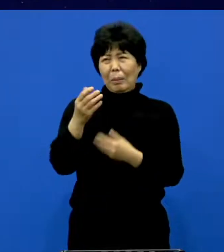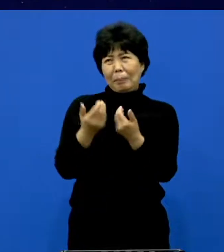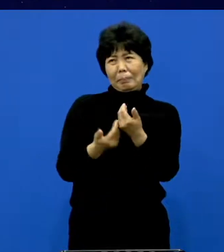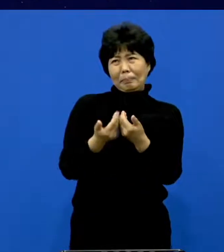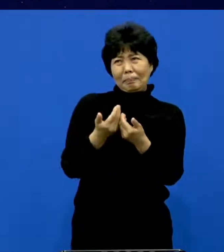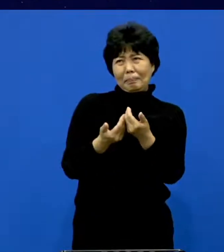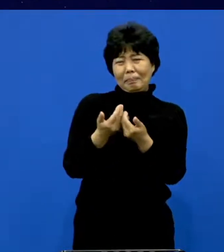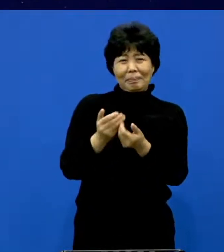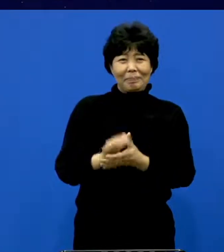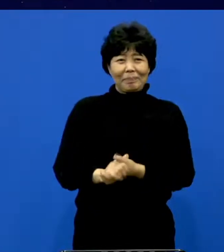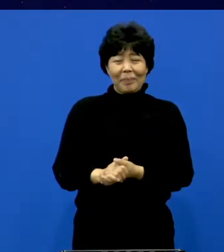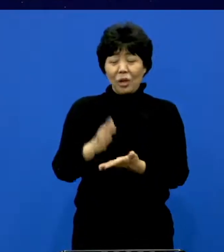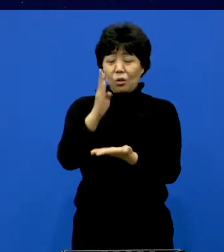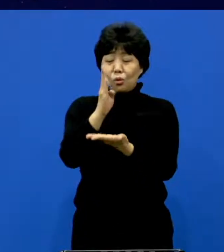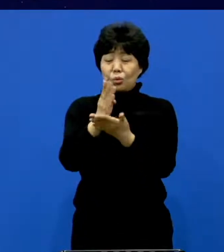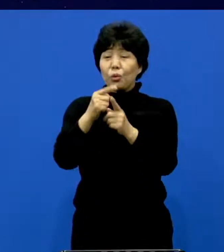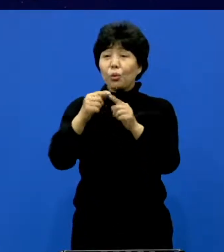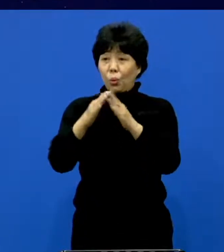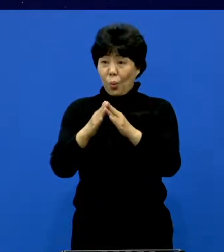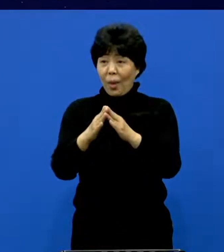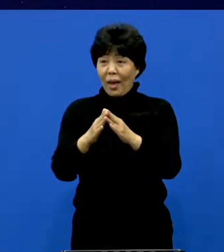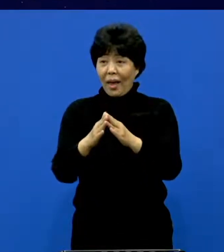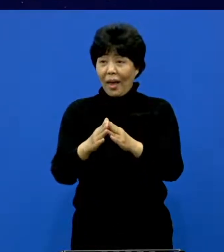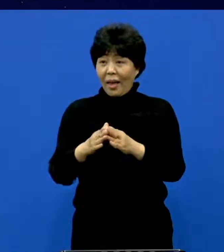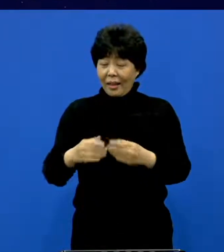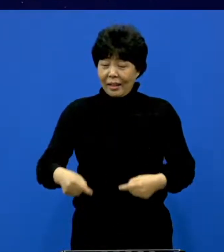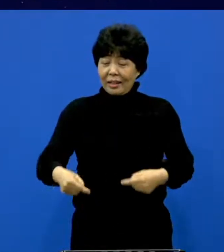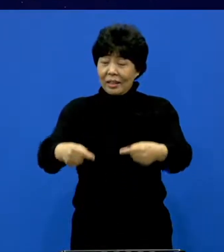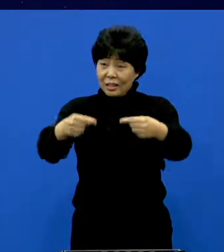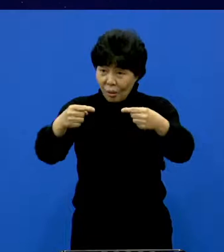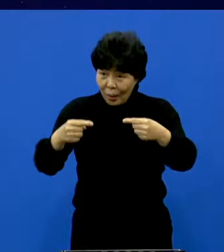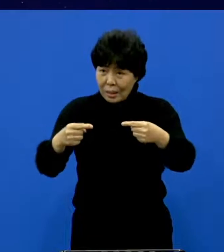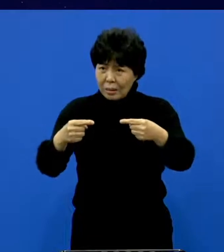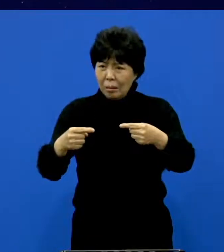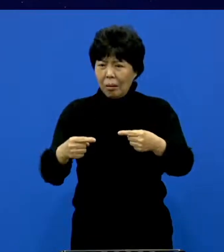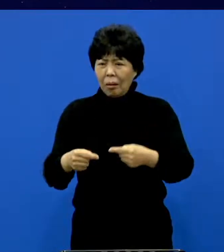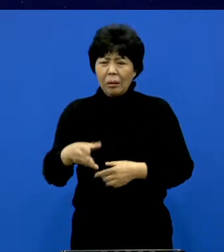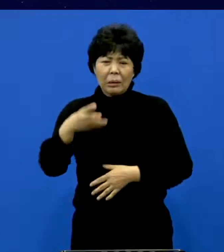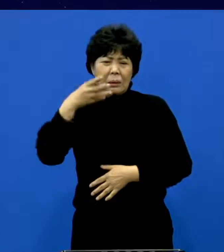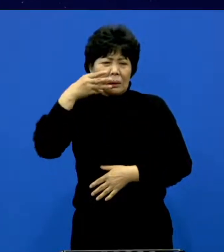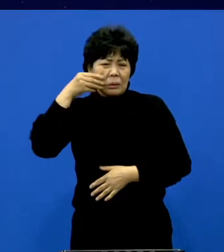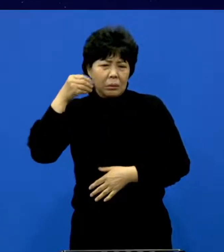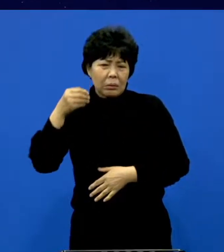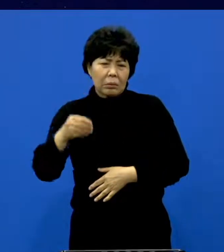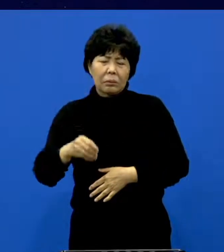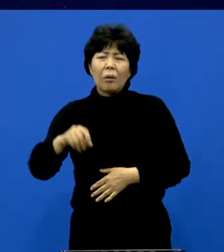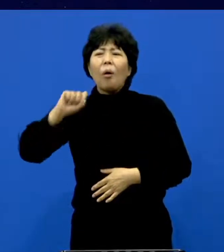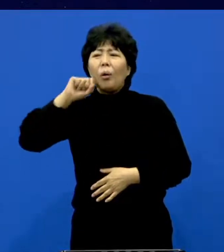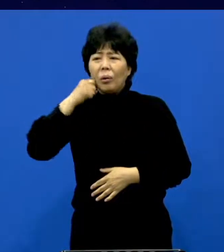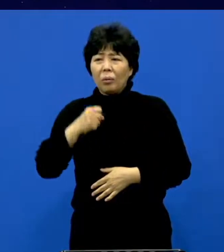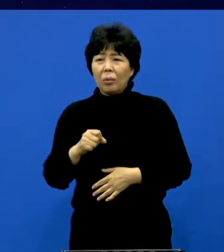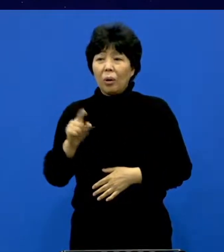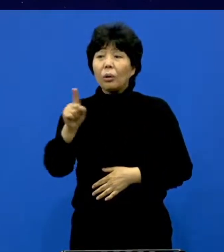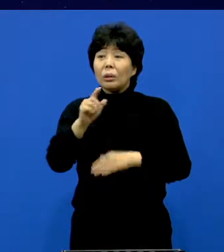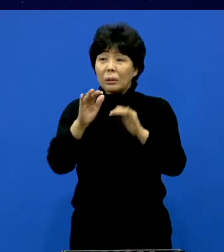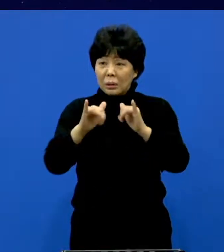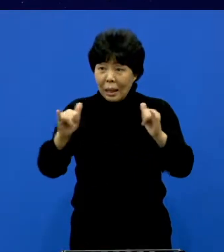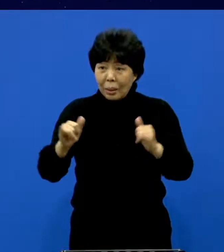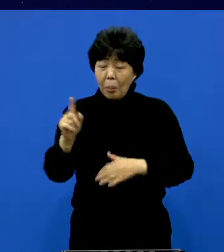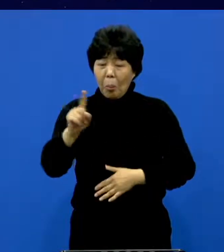여러분. 우리 교회에 들어와서 적응하는 게 쉽지 않아요. 어떤 분은 5년, 10년, 15년 걸렸어요.